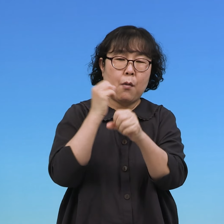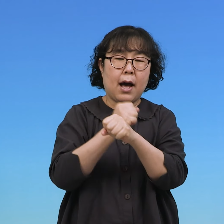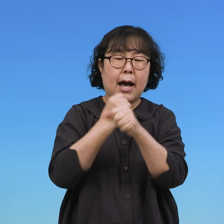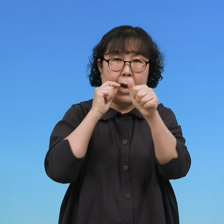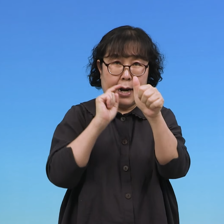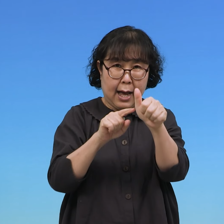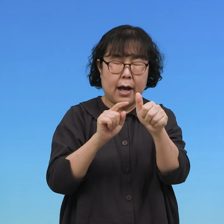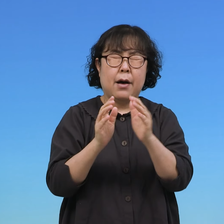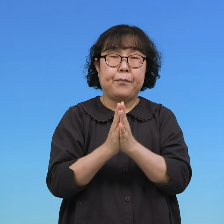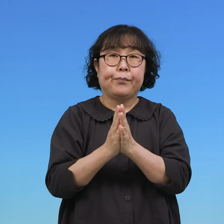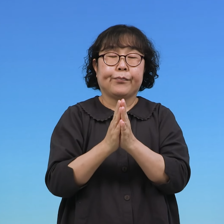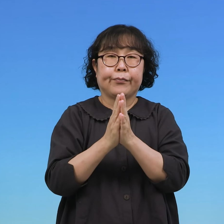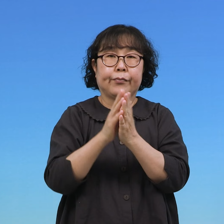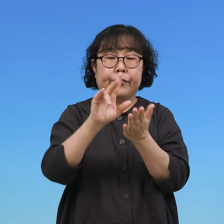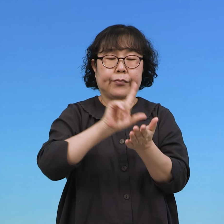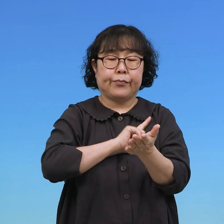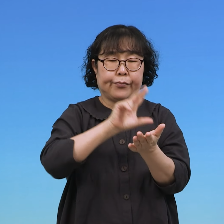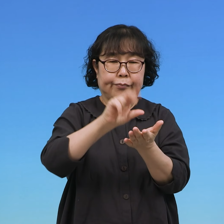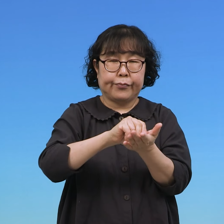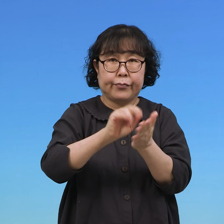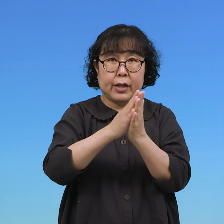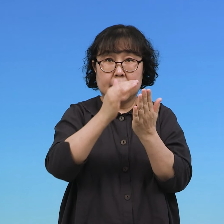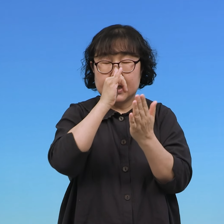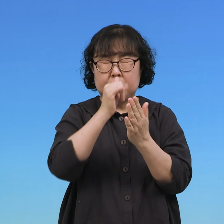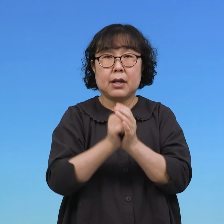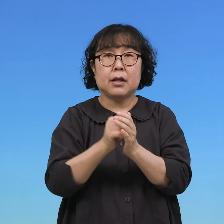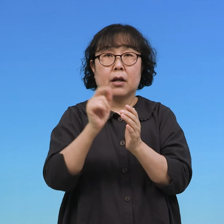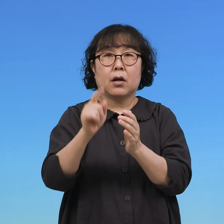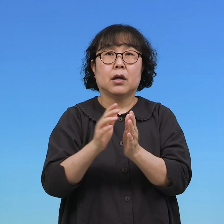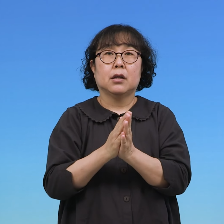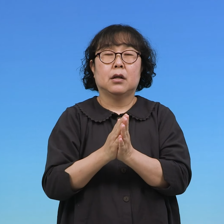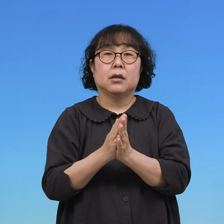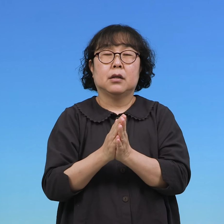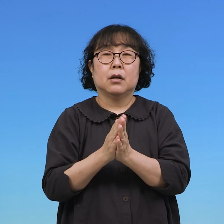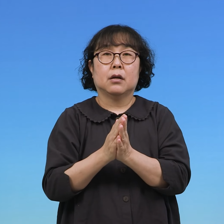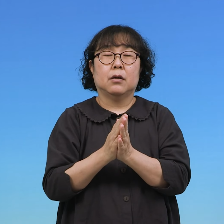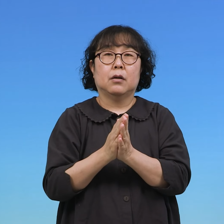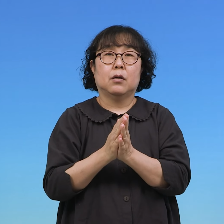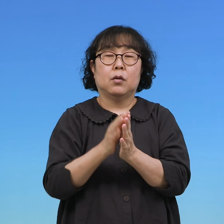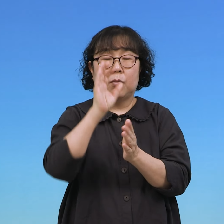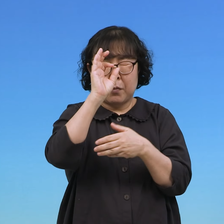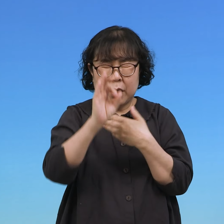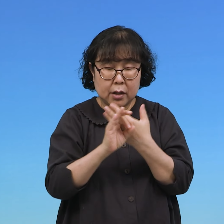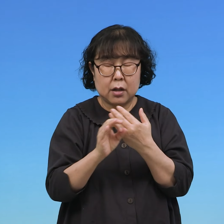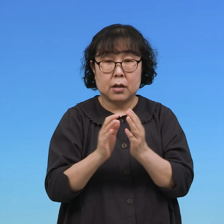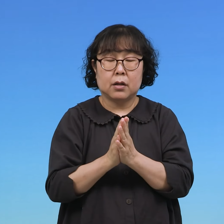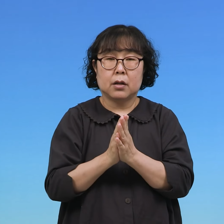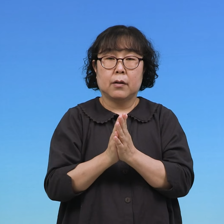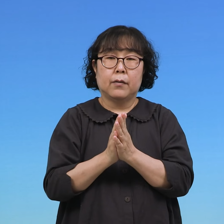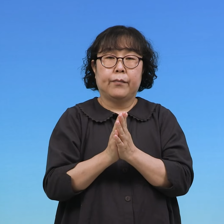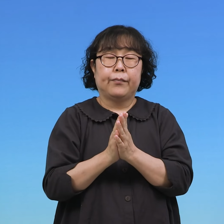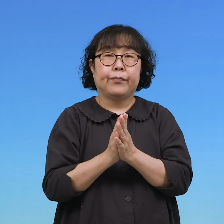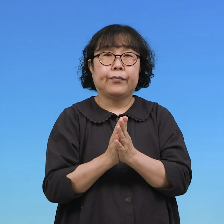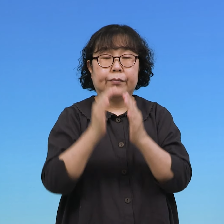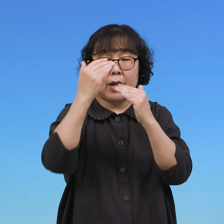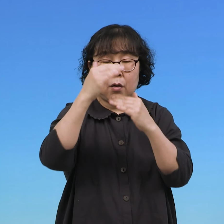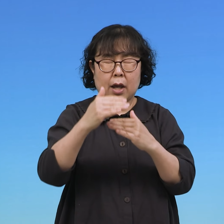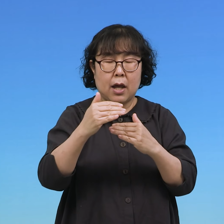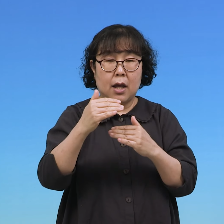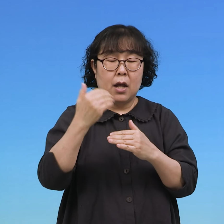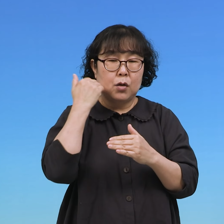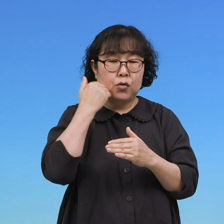이런 제목의 책이 있는데요, 그 책에서 조금 그 자극적인 표현이 있습니다. 이렇게 글을 썼더라고요.